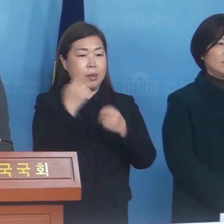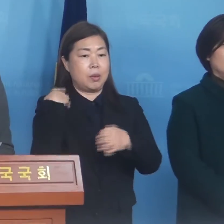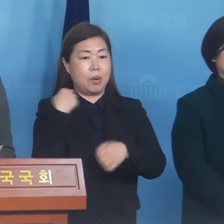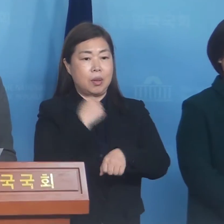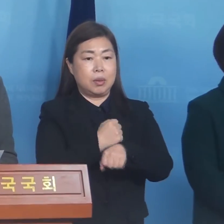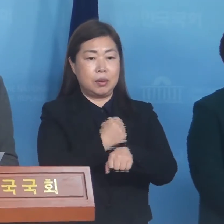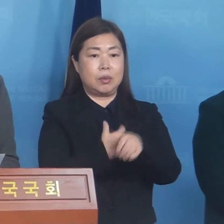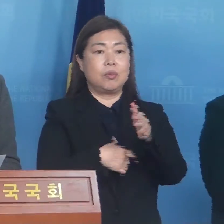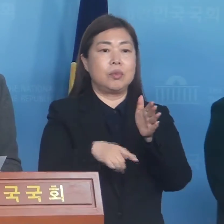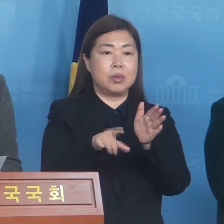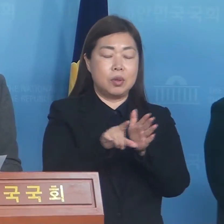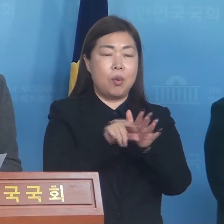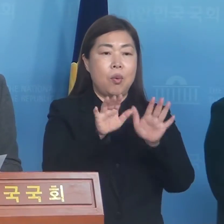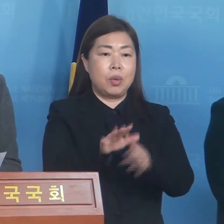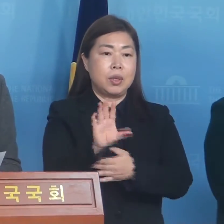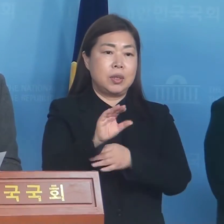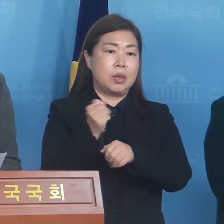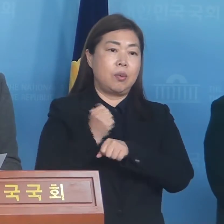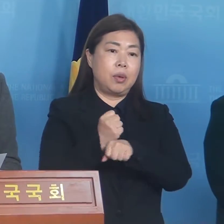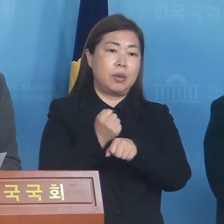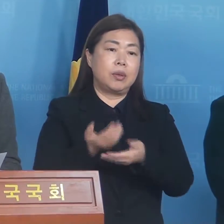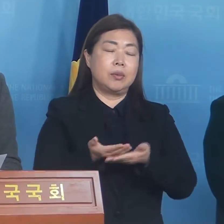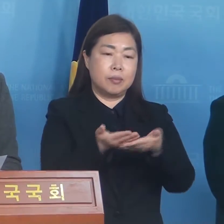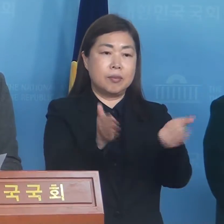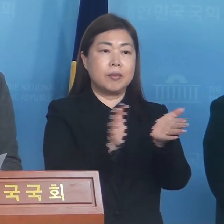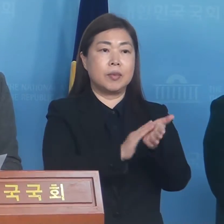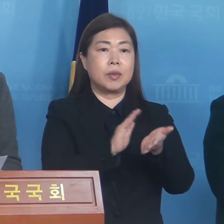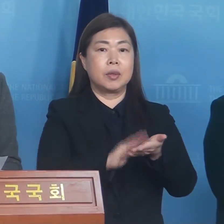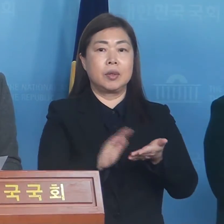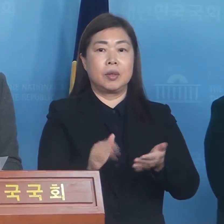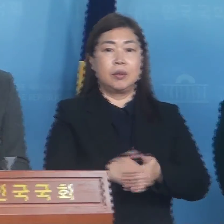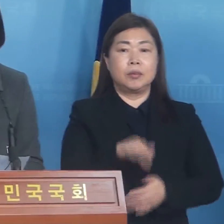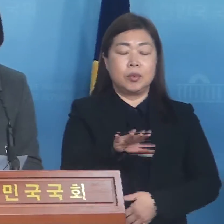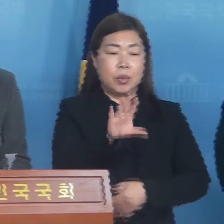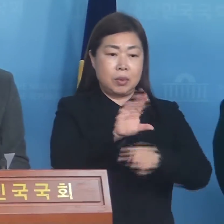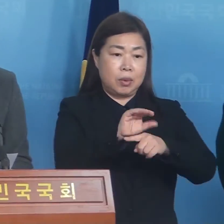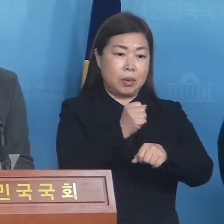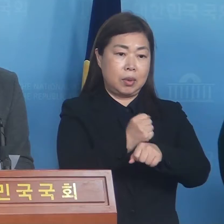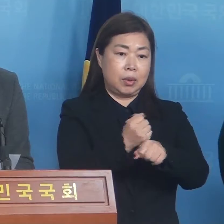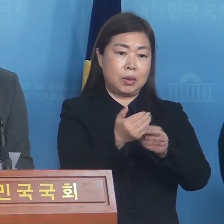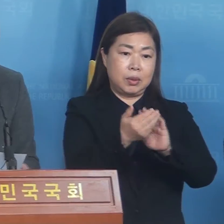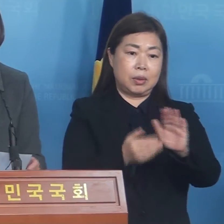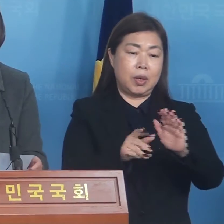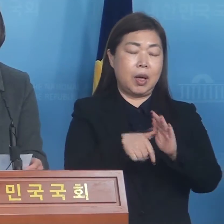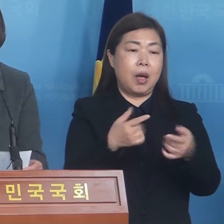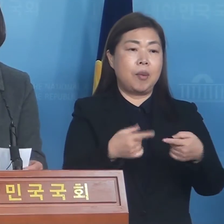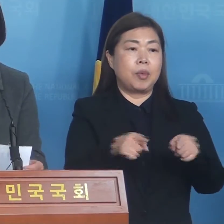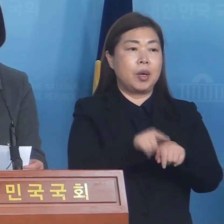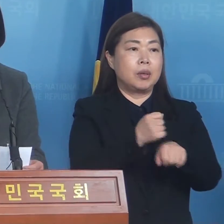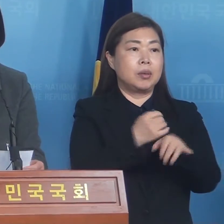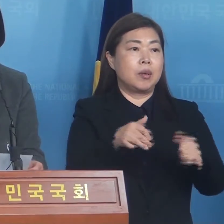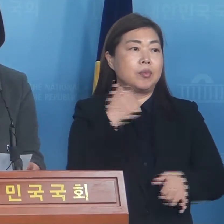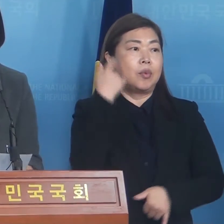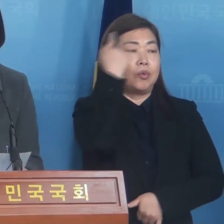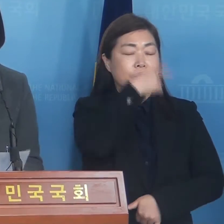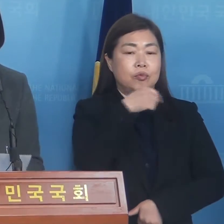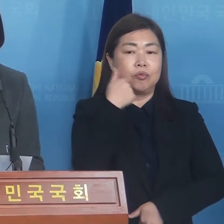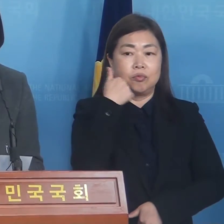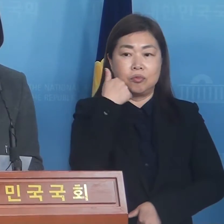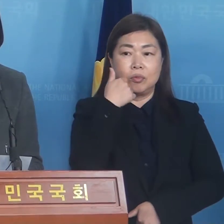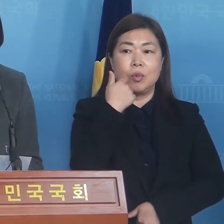제안하기 위해 오늘 기자회견을 개최하게 됐습니다. 기자회견에 앞서 오늘 함께해 주신 분들을 소개해